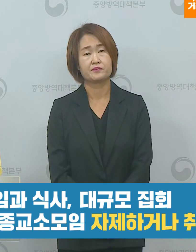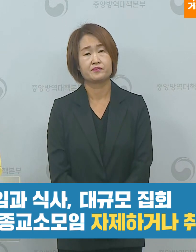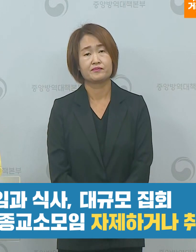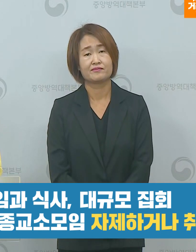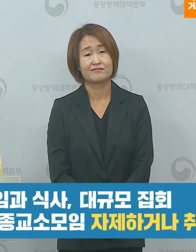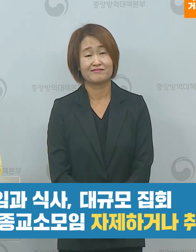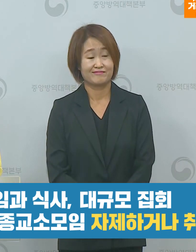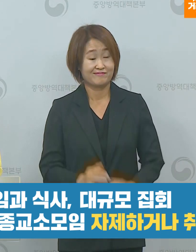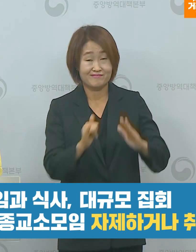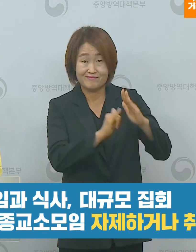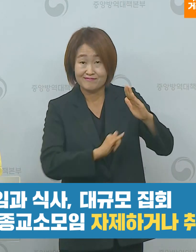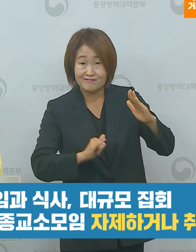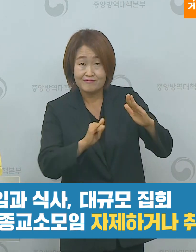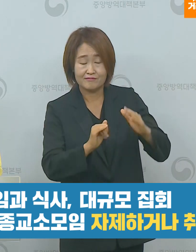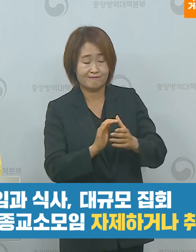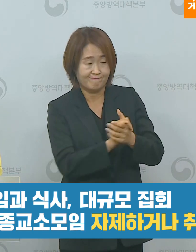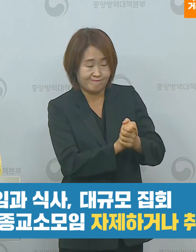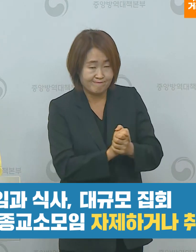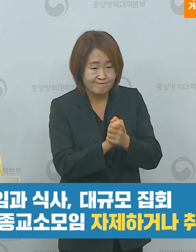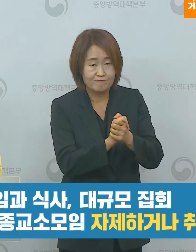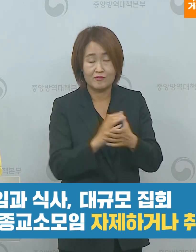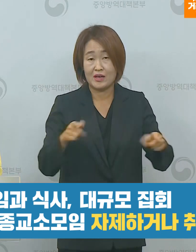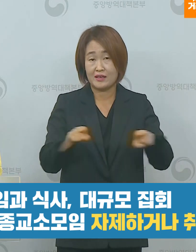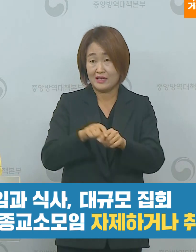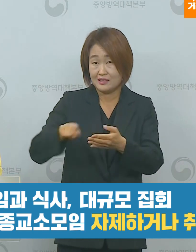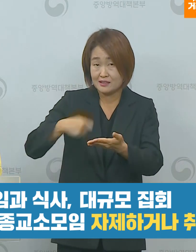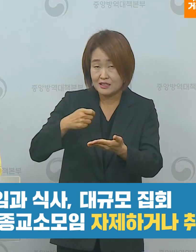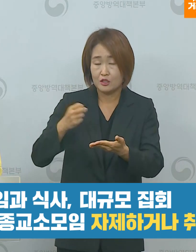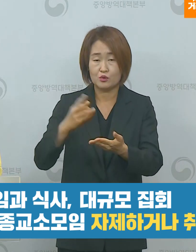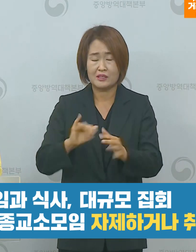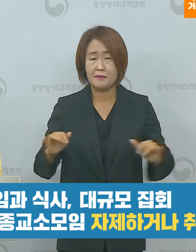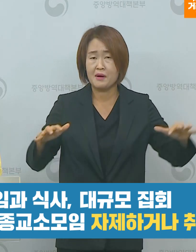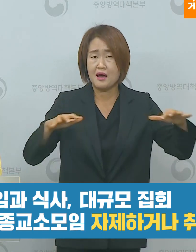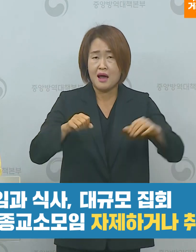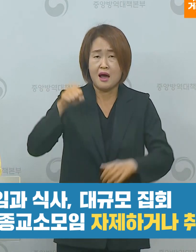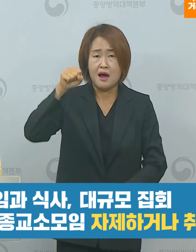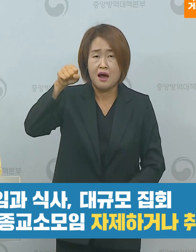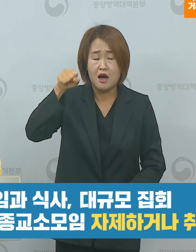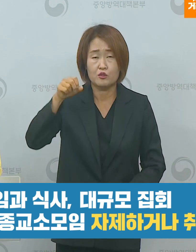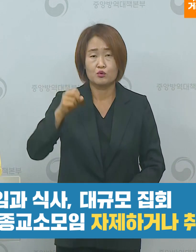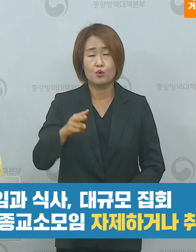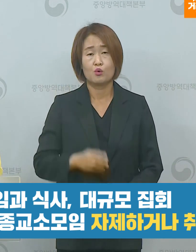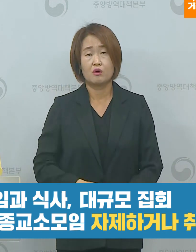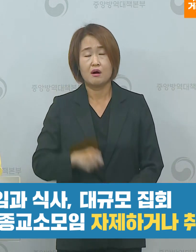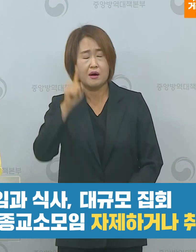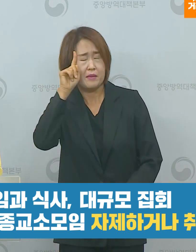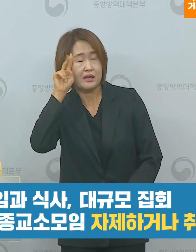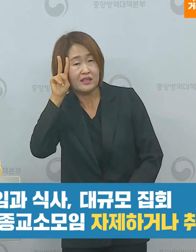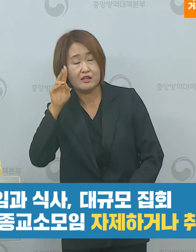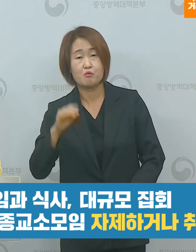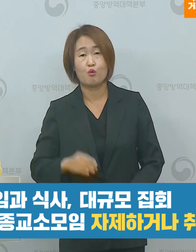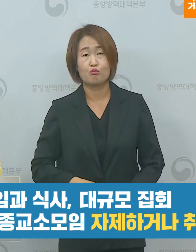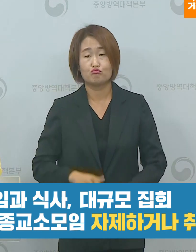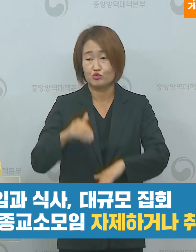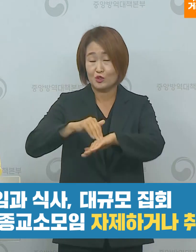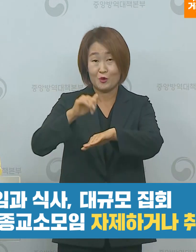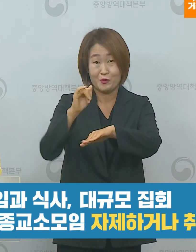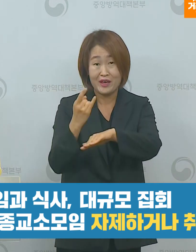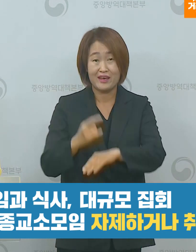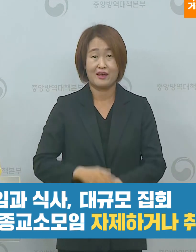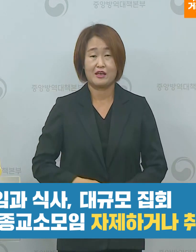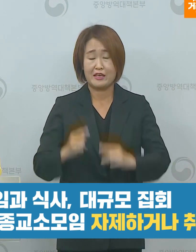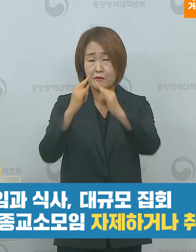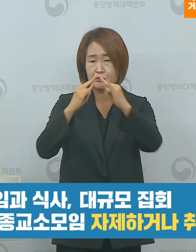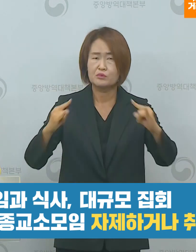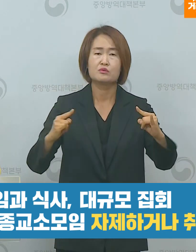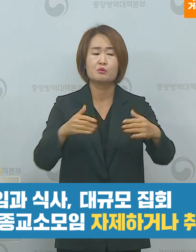지인, 가족 간의 모임과 식사, 대규모 집회와 숙박이 이루어지는 수련회, 종교 소모임을